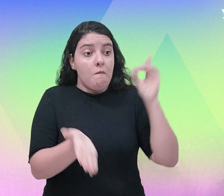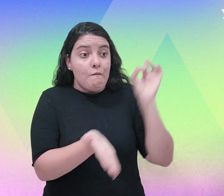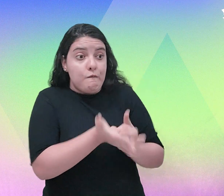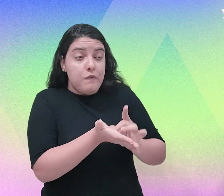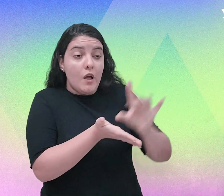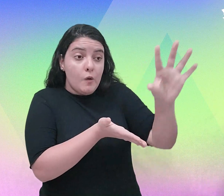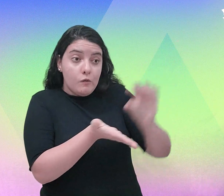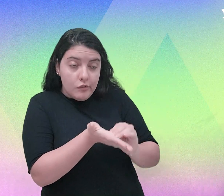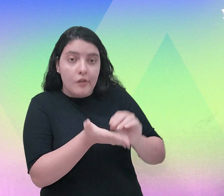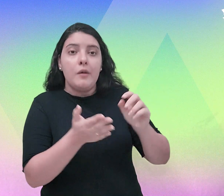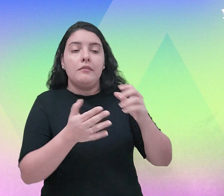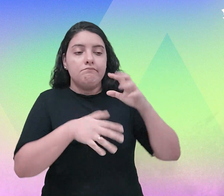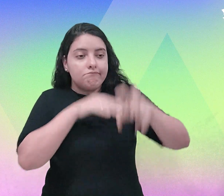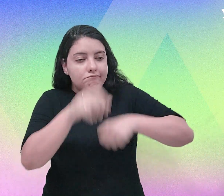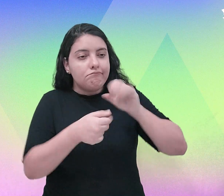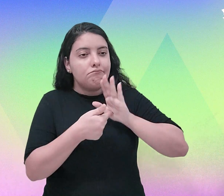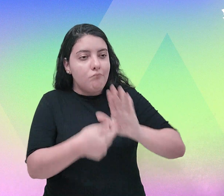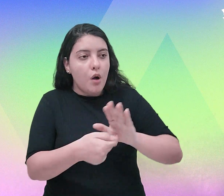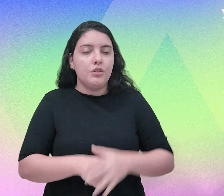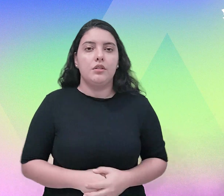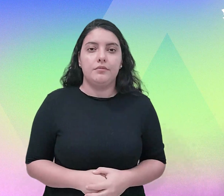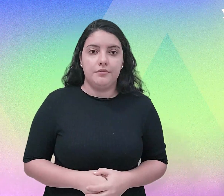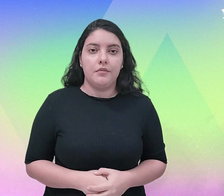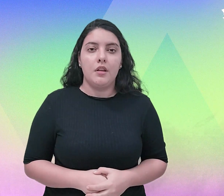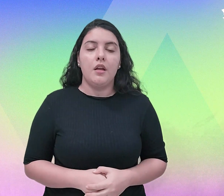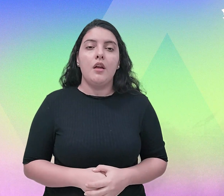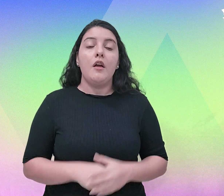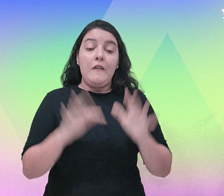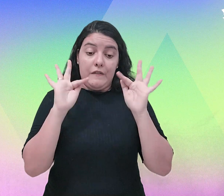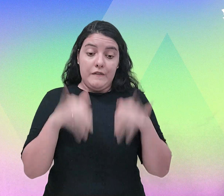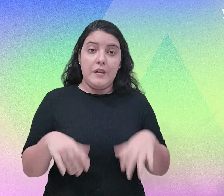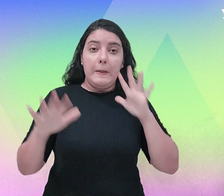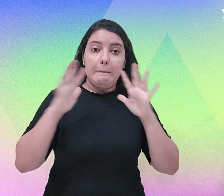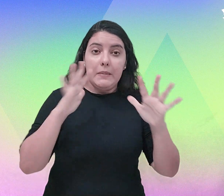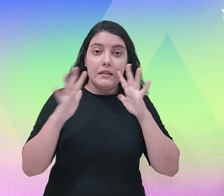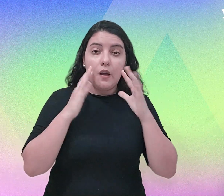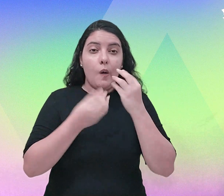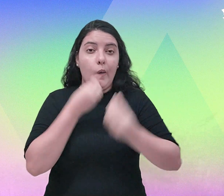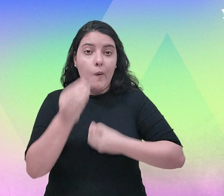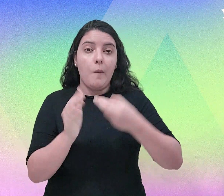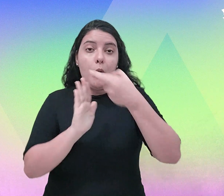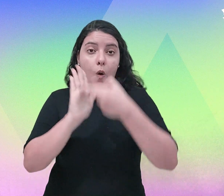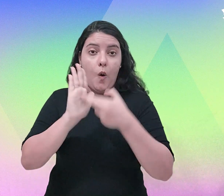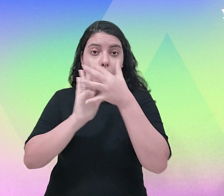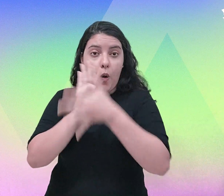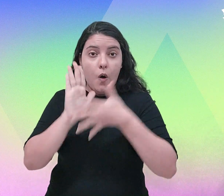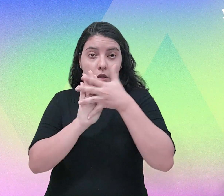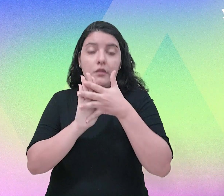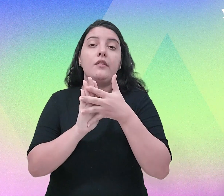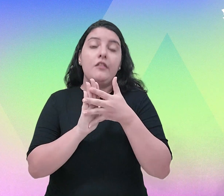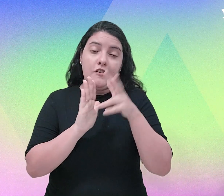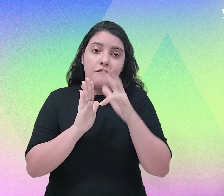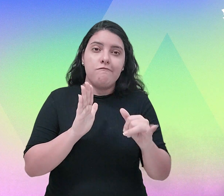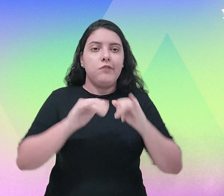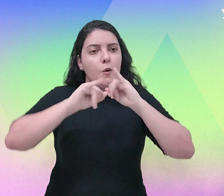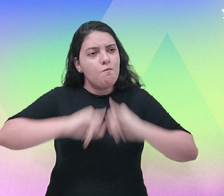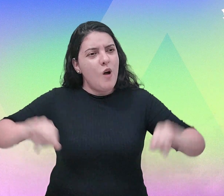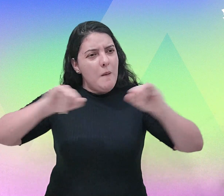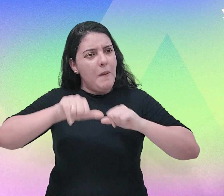que o realizador busca enfatizar para finalizar pensamos em como roteiro para documentário reverbera e se modifica no